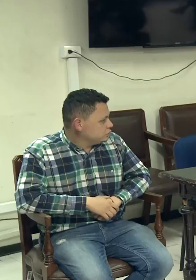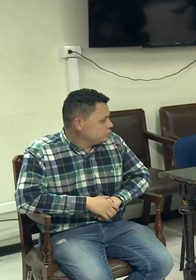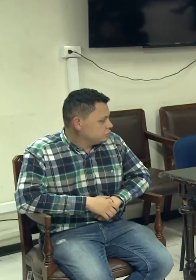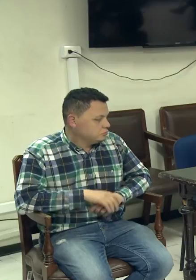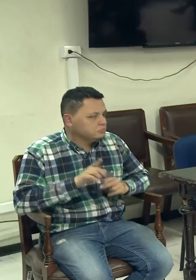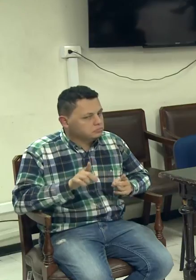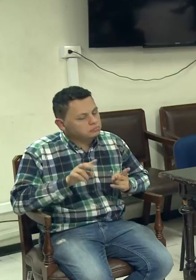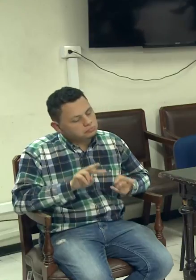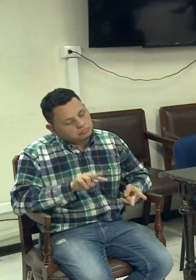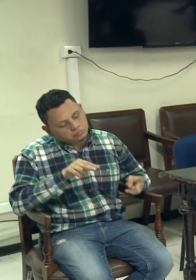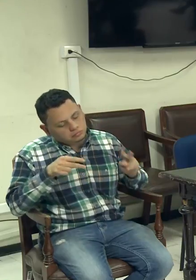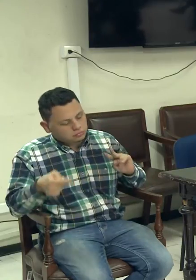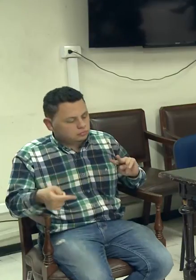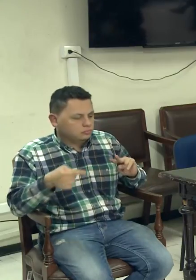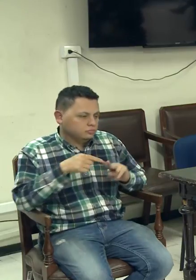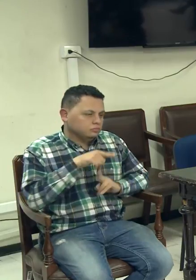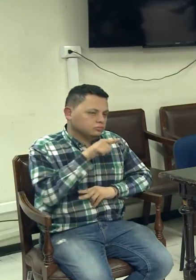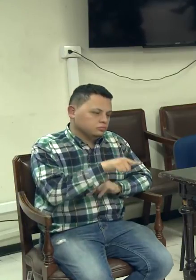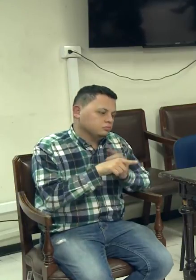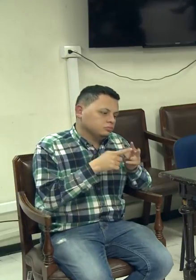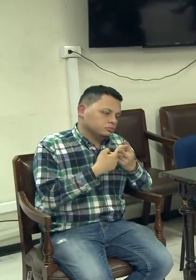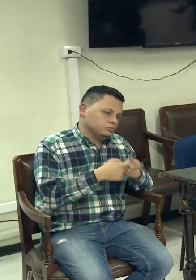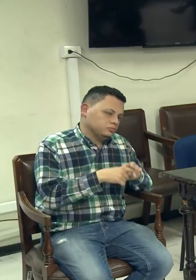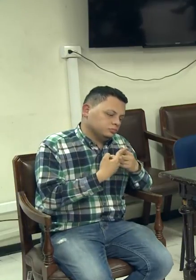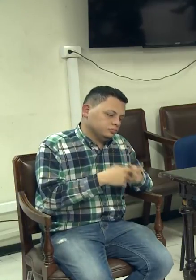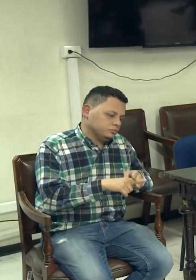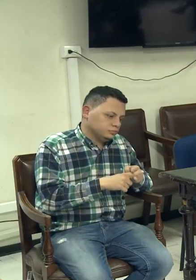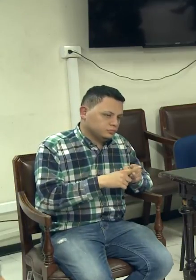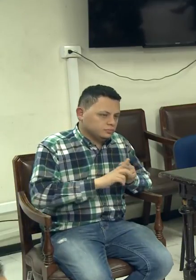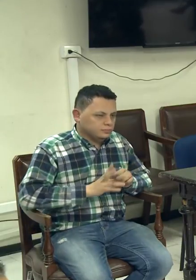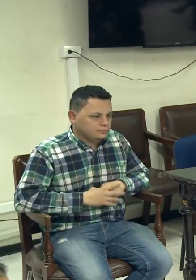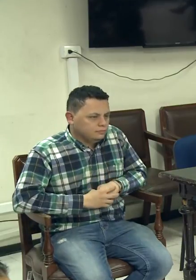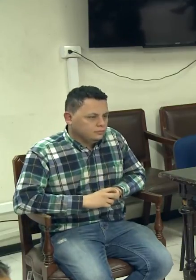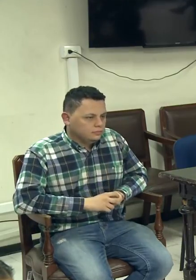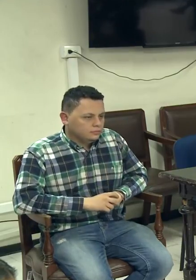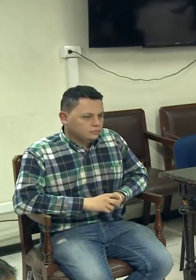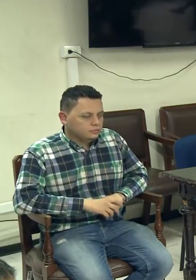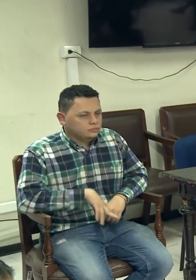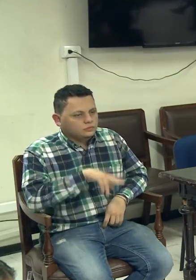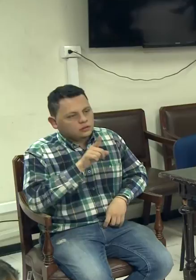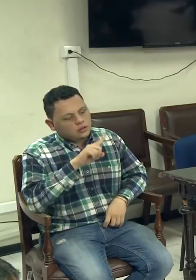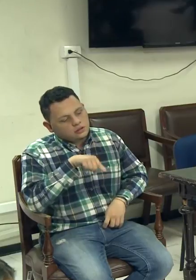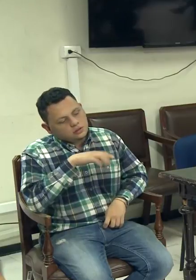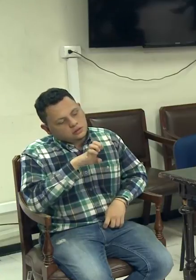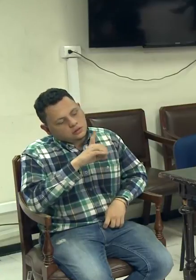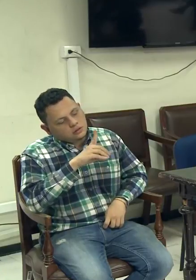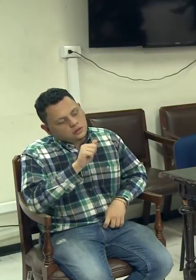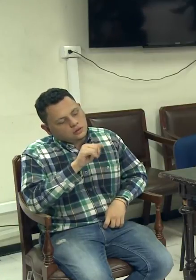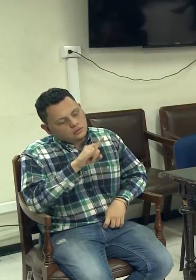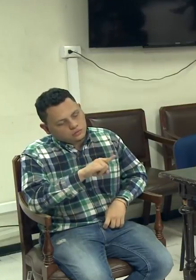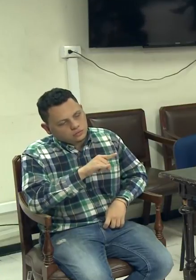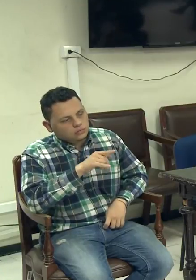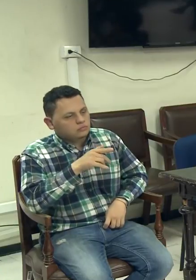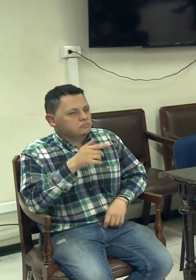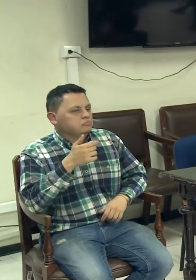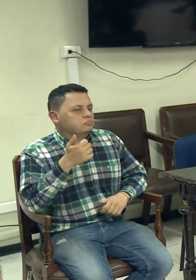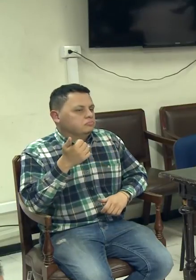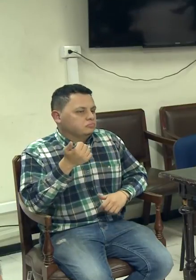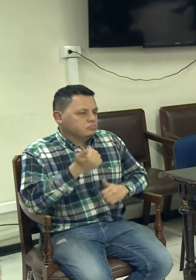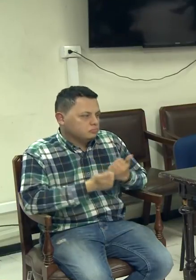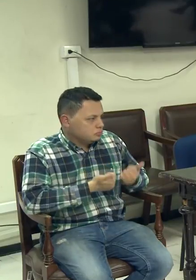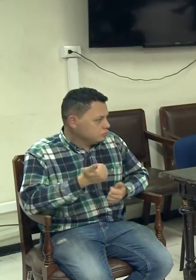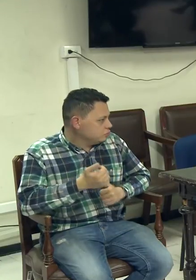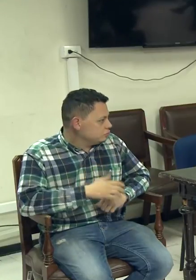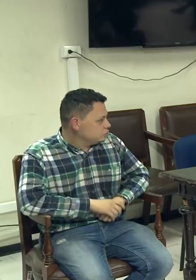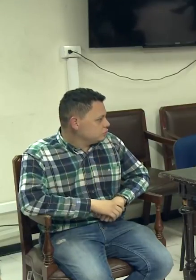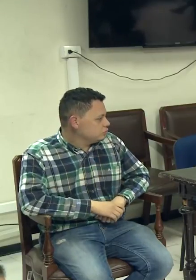Por otro lado, hay un instrumento, que es el instrumento de la CEDAW. La,